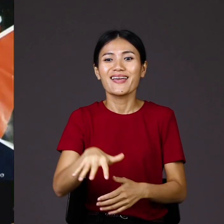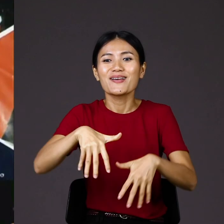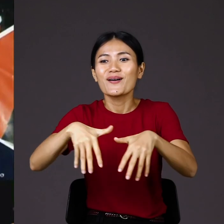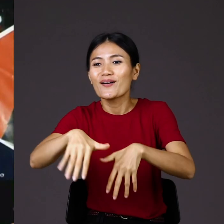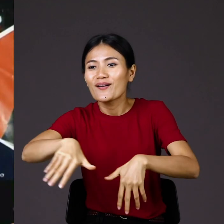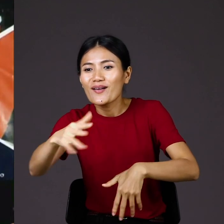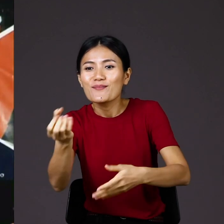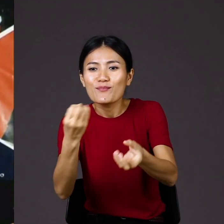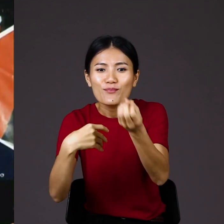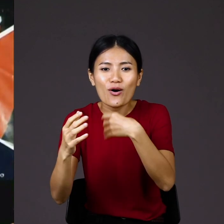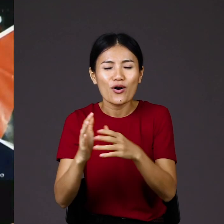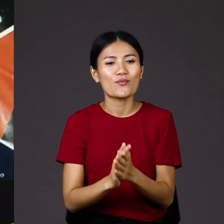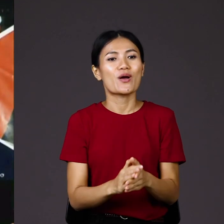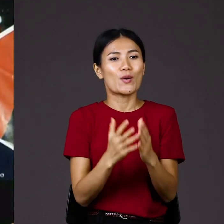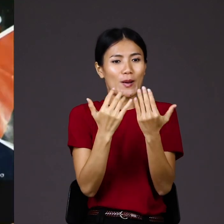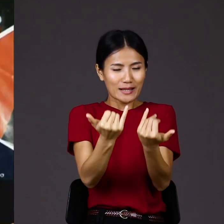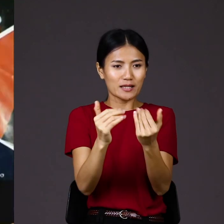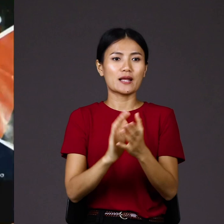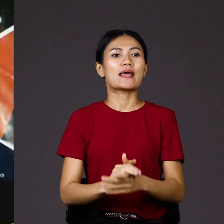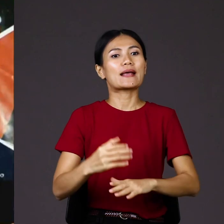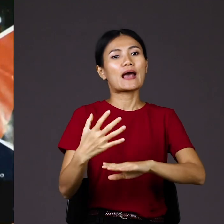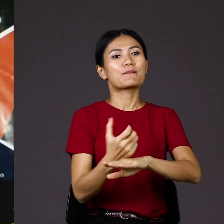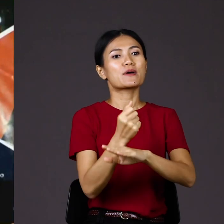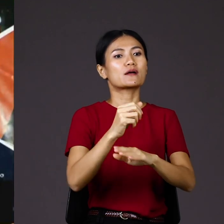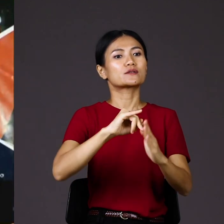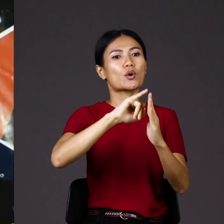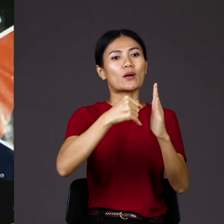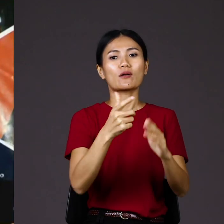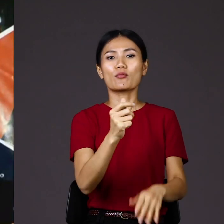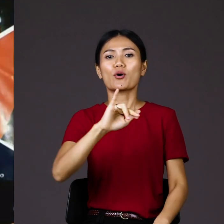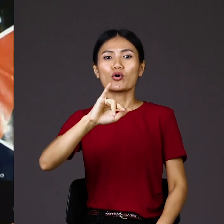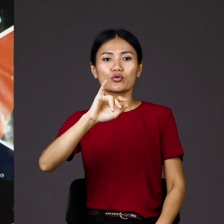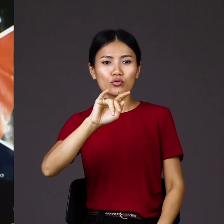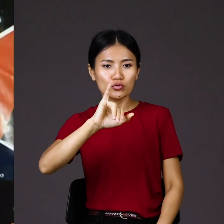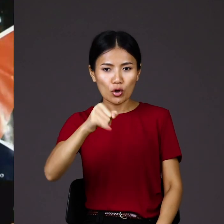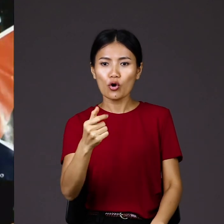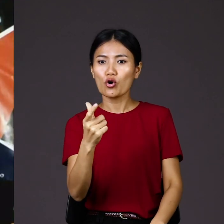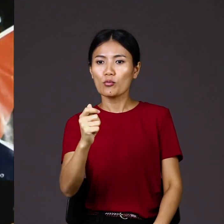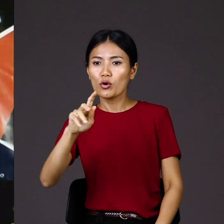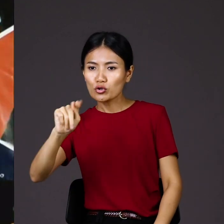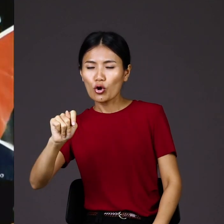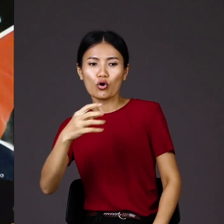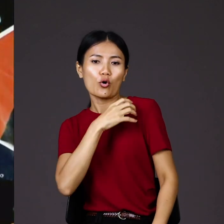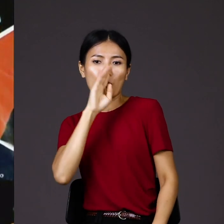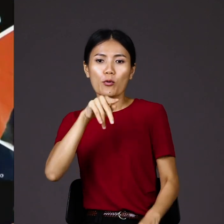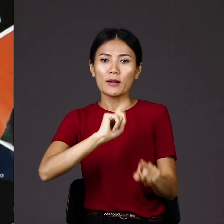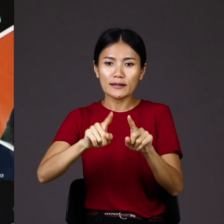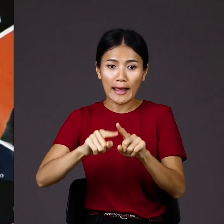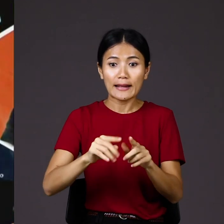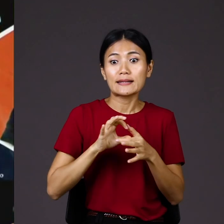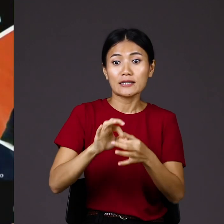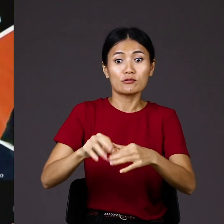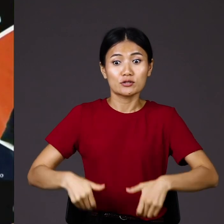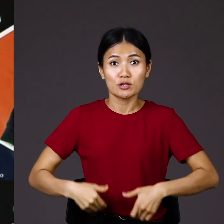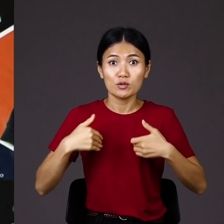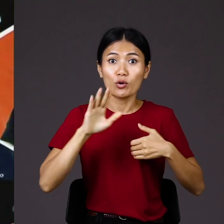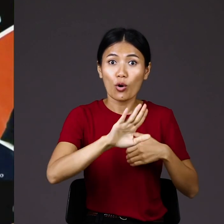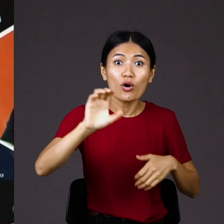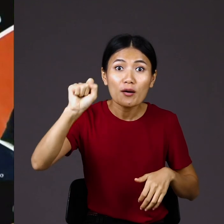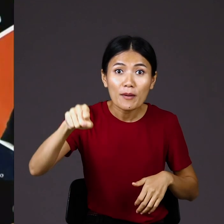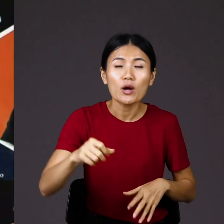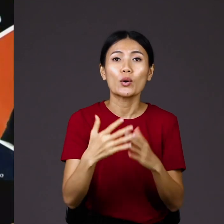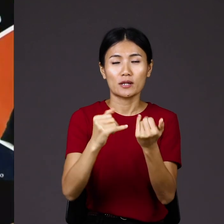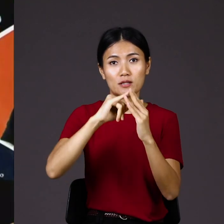เราบอกว่าการเมืองท้องถิ่นเป็นเรื่องที่สำคัญกับชีวิตของทุกท่านพ่อแม่พี่น้องอาจจะไม่ทราบจังหวัดนนทบุรีมีโร